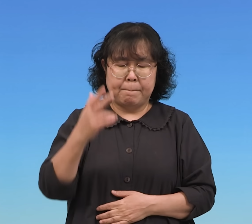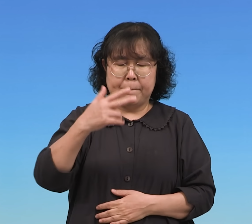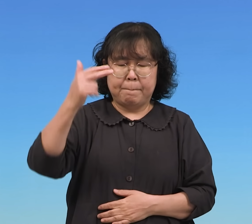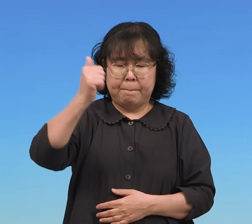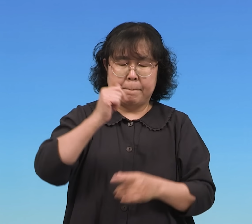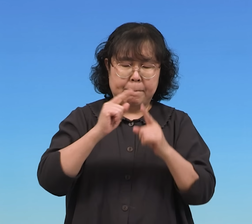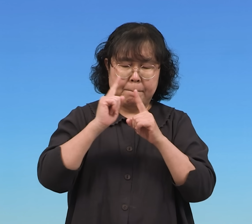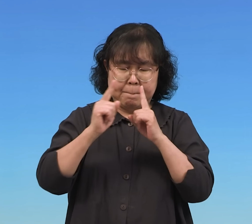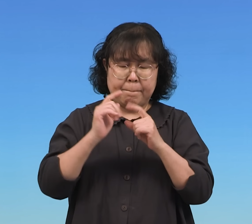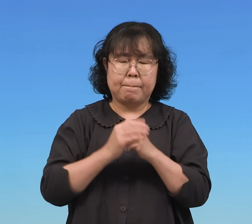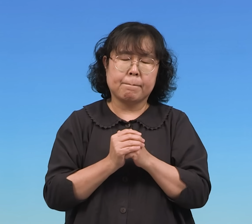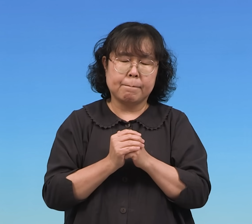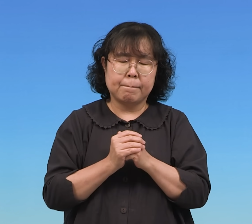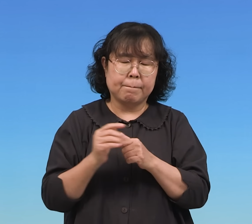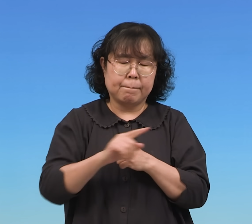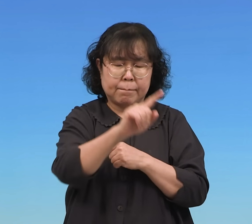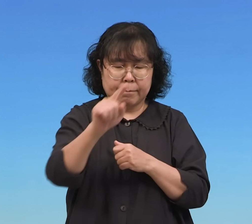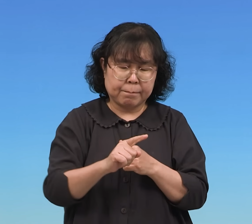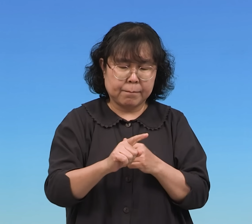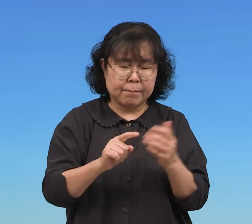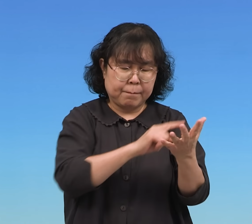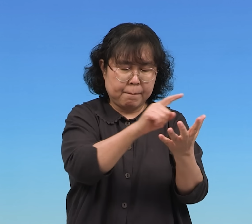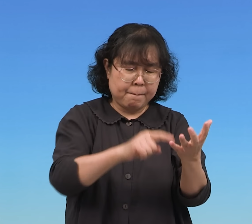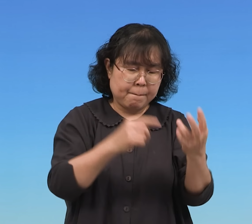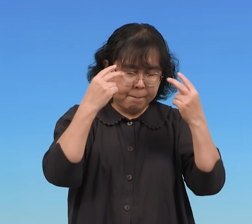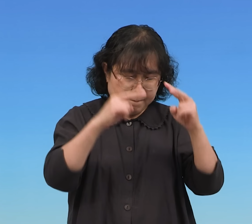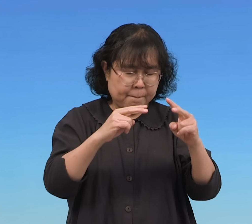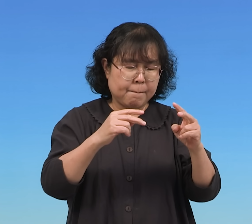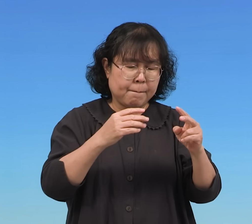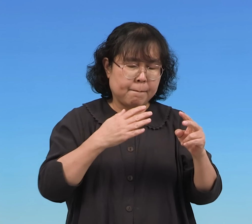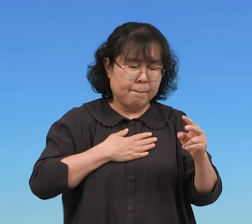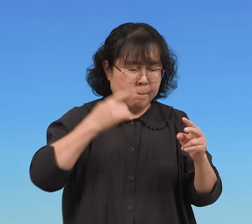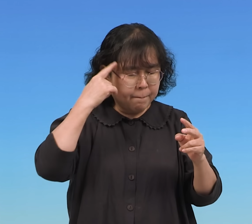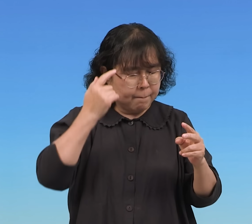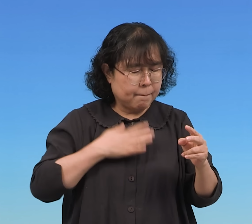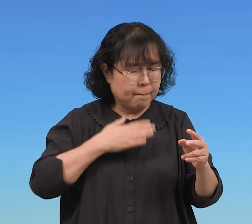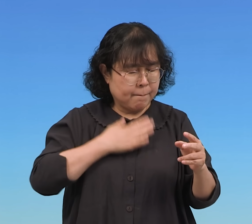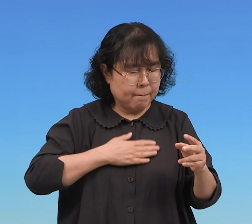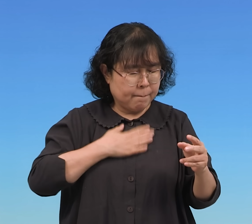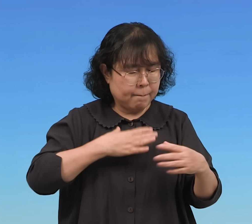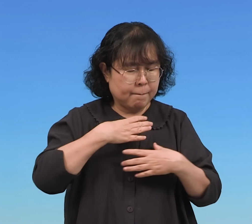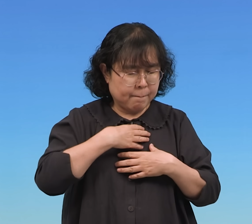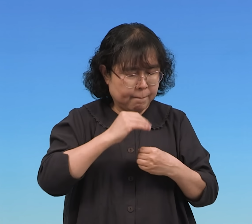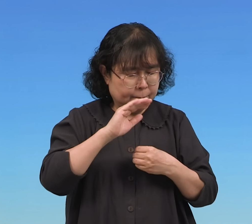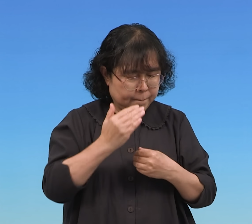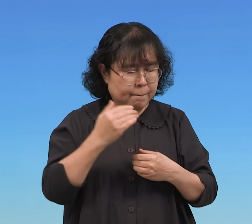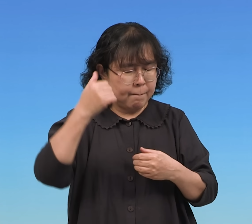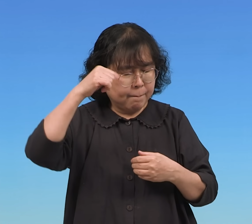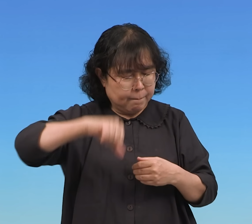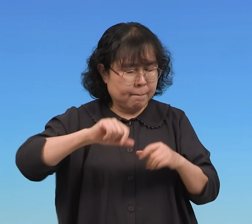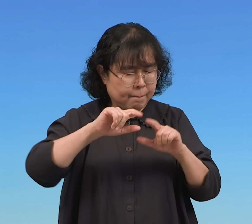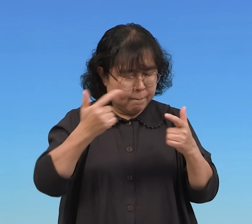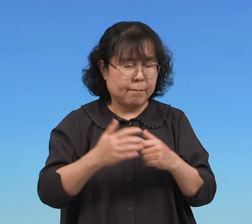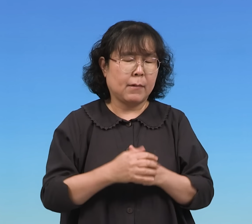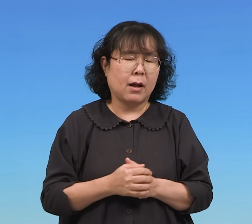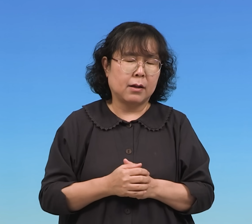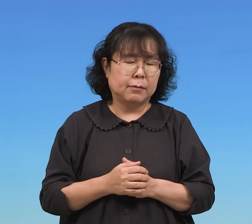여호와의 말씀이니라. 너희를 향한 나의 생각을 내가 아나니 평안이요 재앙이